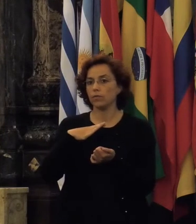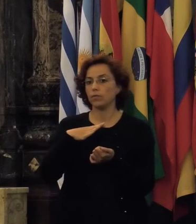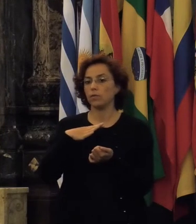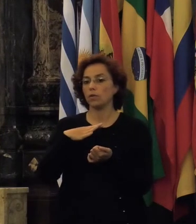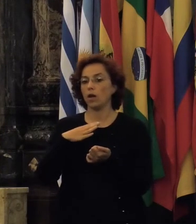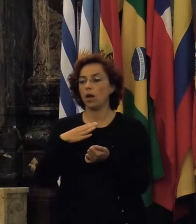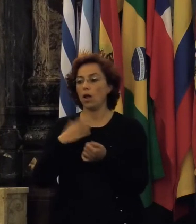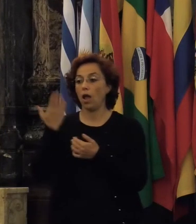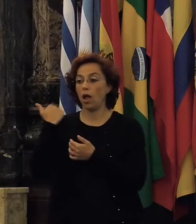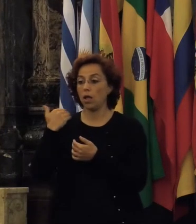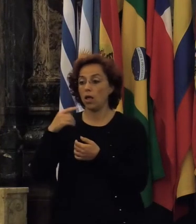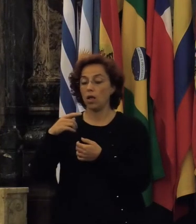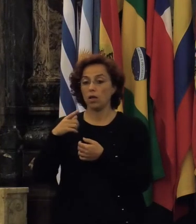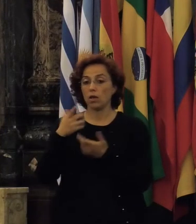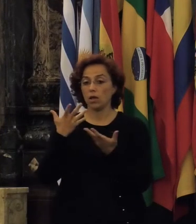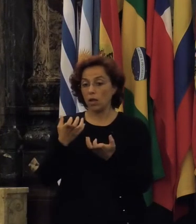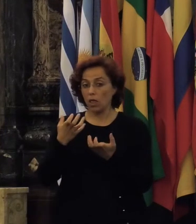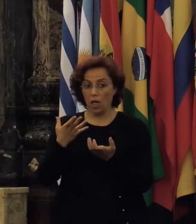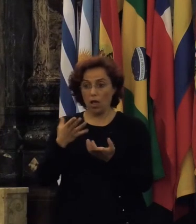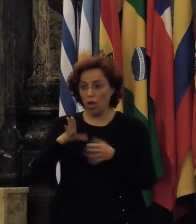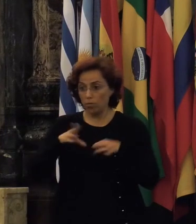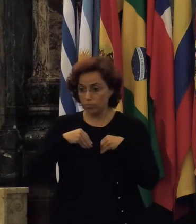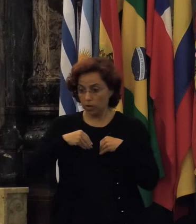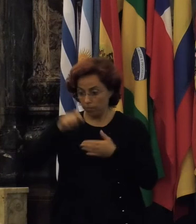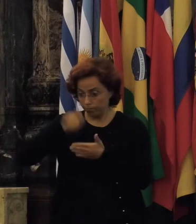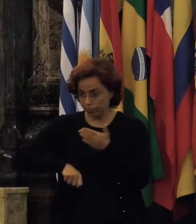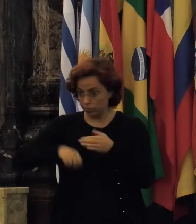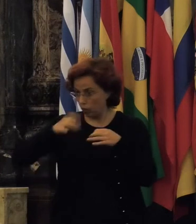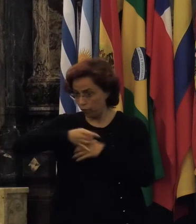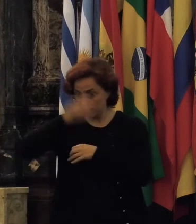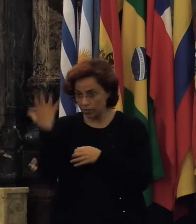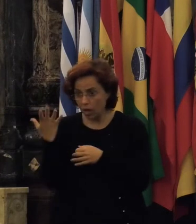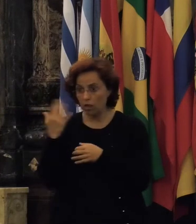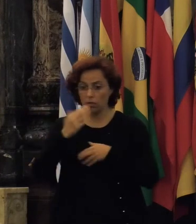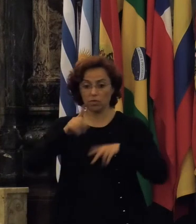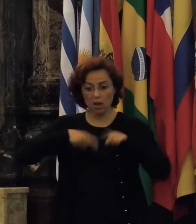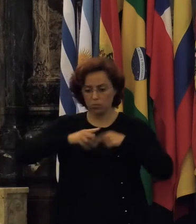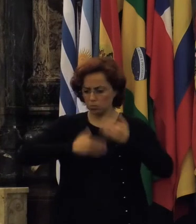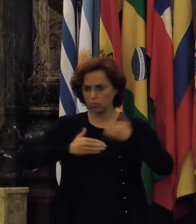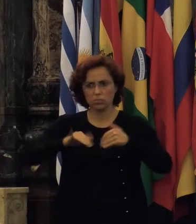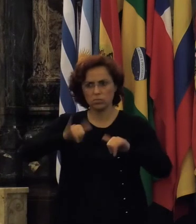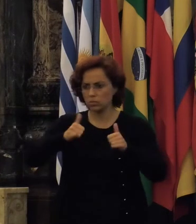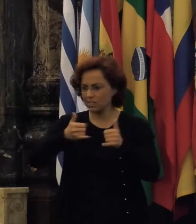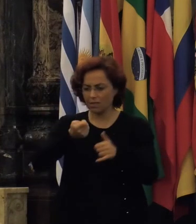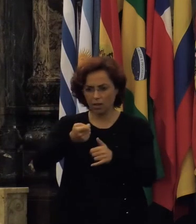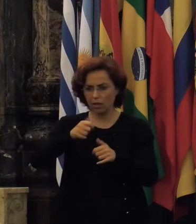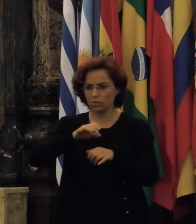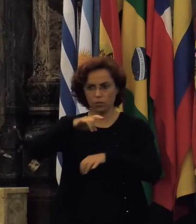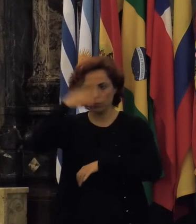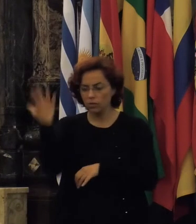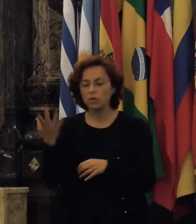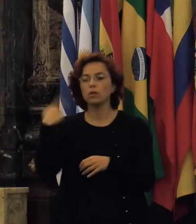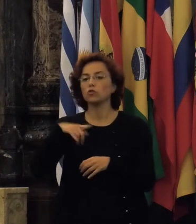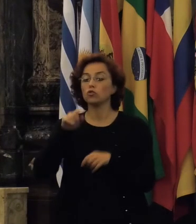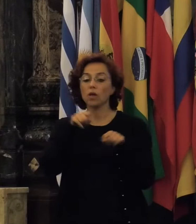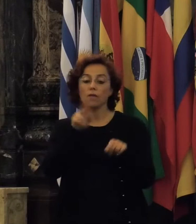presentado su pedido de juicio de adopción, o sea, en un trámite avanzado. Ahí encontramos, por ejemplo, que